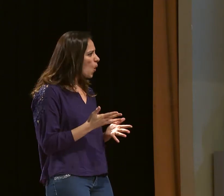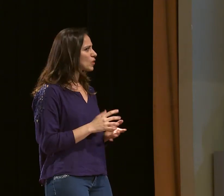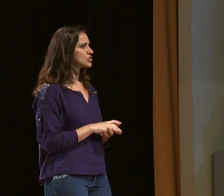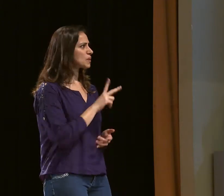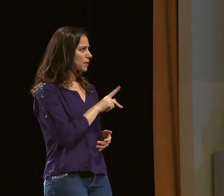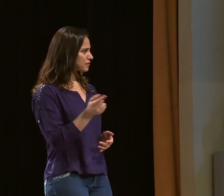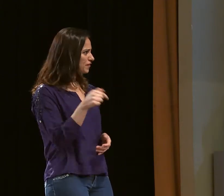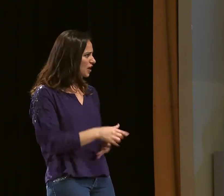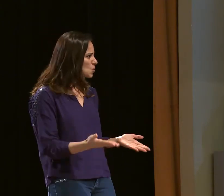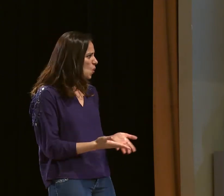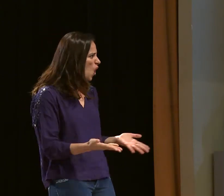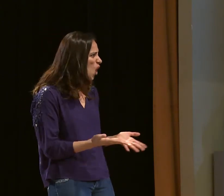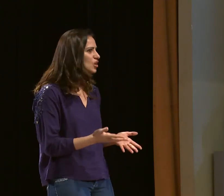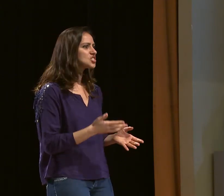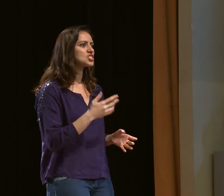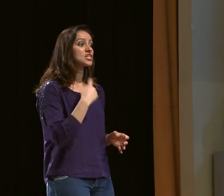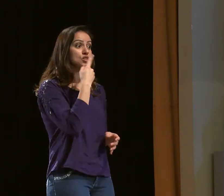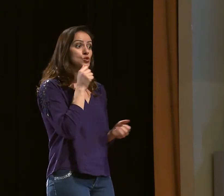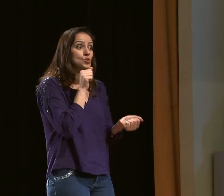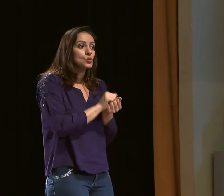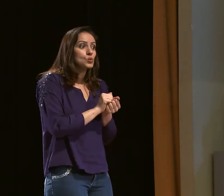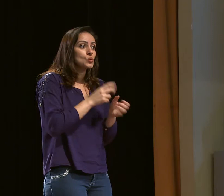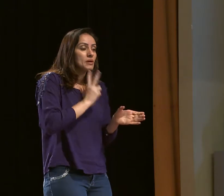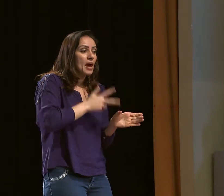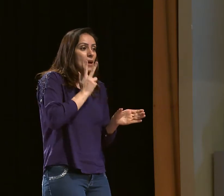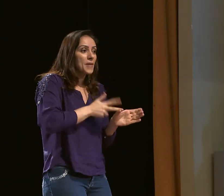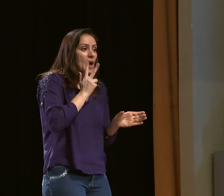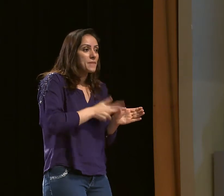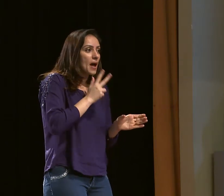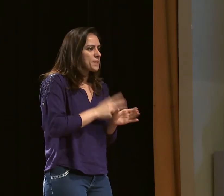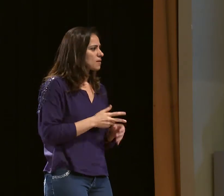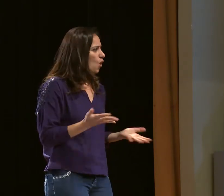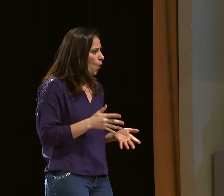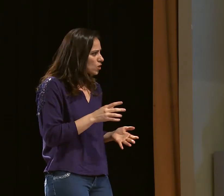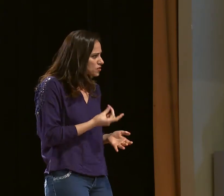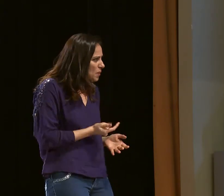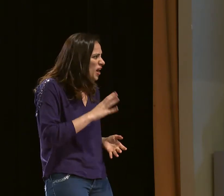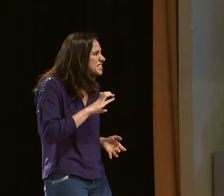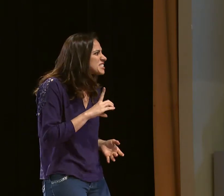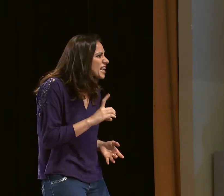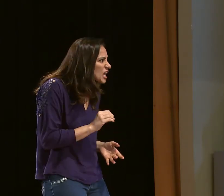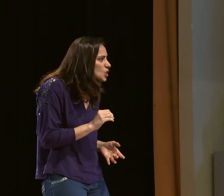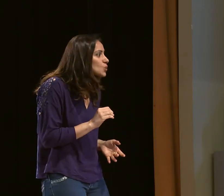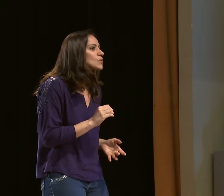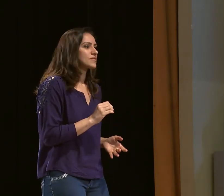E aí, ó, hoje, o professor vai vir hoje, se comunicavam, mas faziam a língua de sinais junto com a fala,